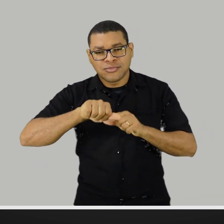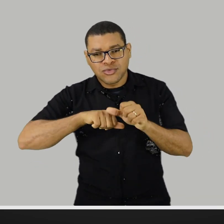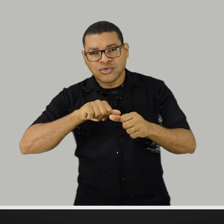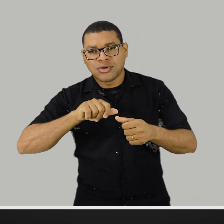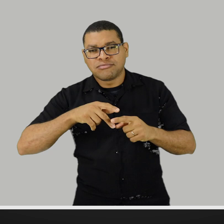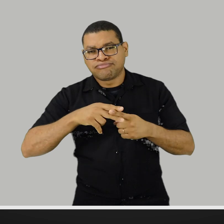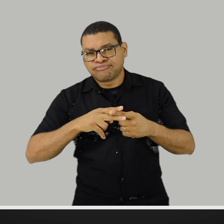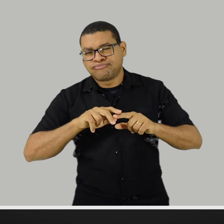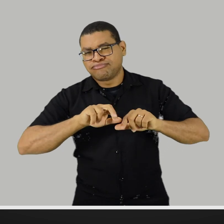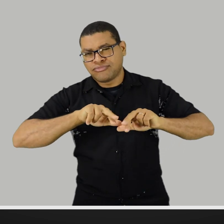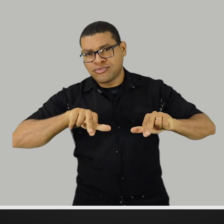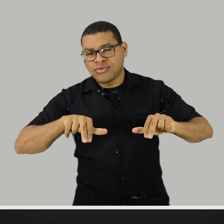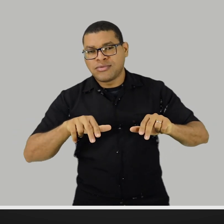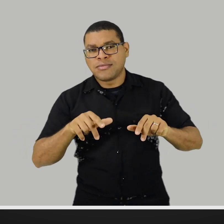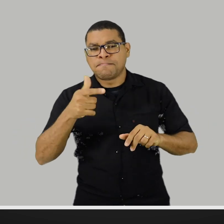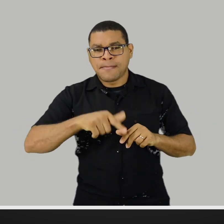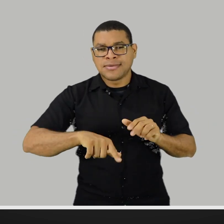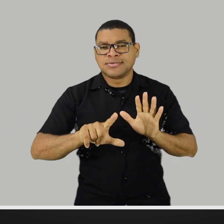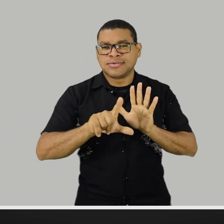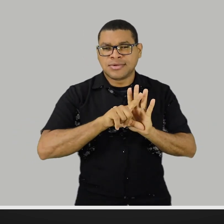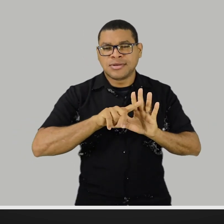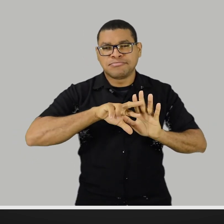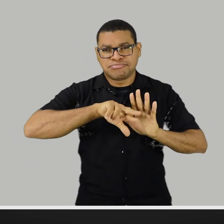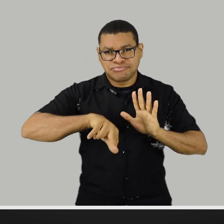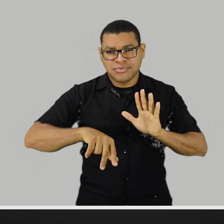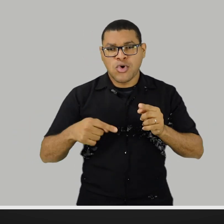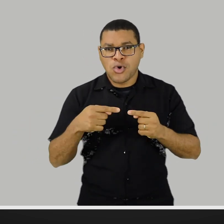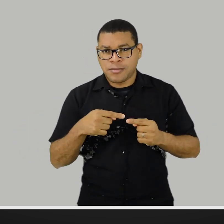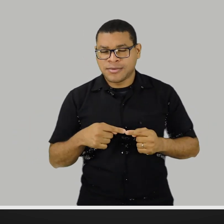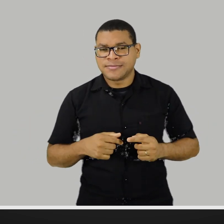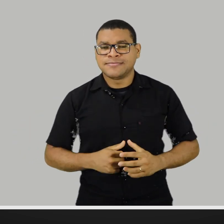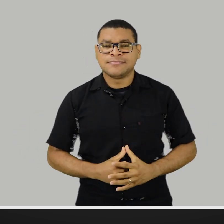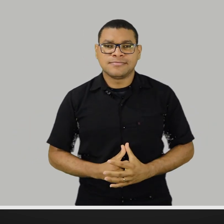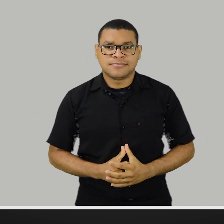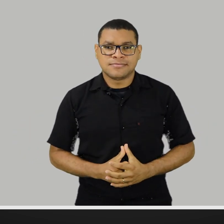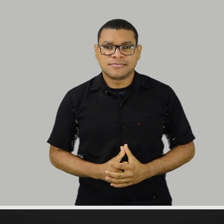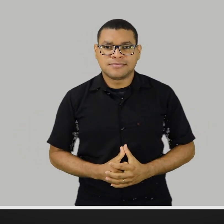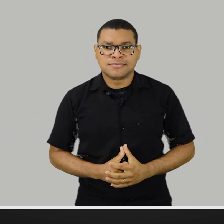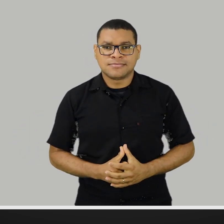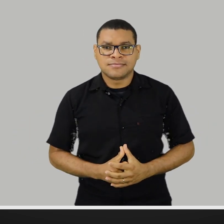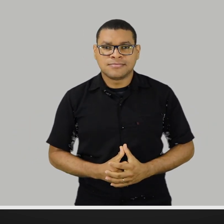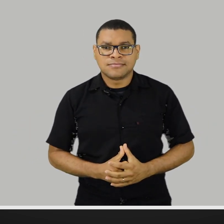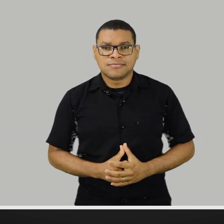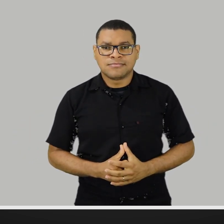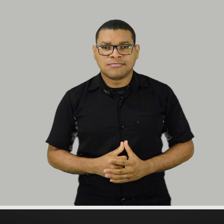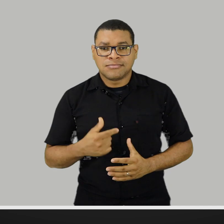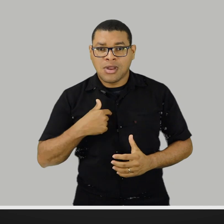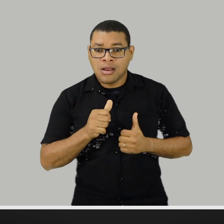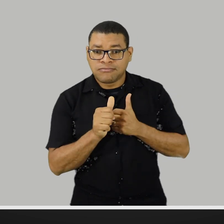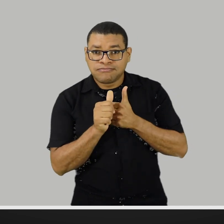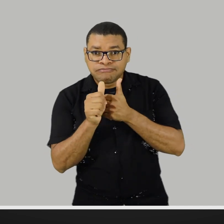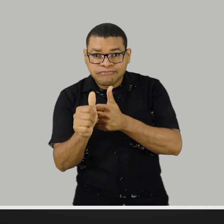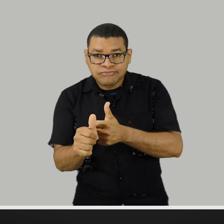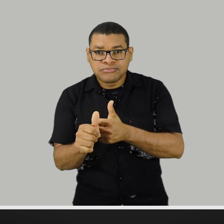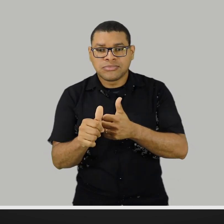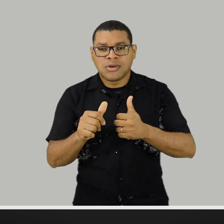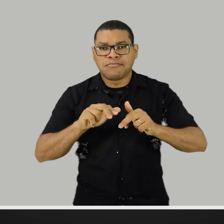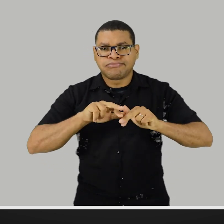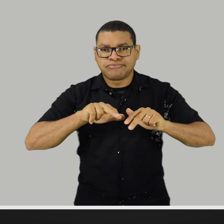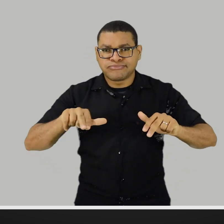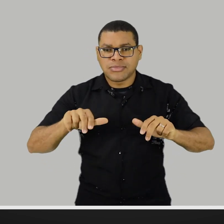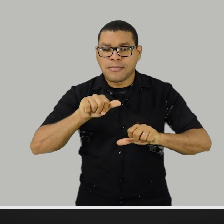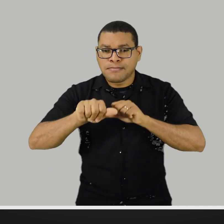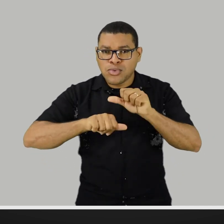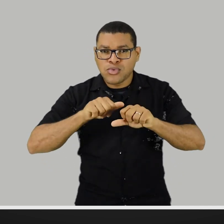alterações além de demais legislações pertinentes 26 para acompanhamento das